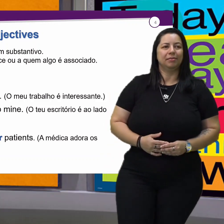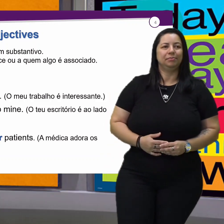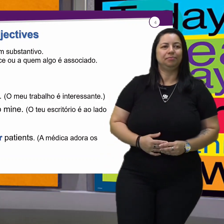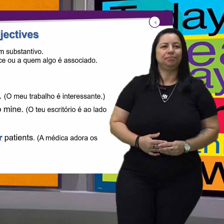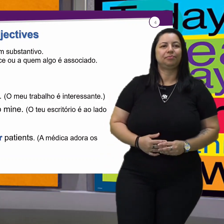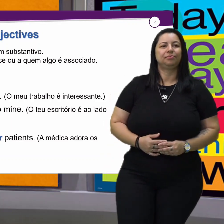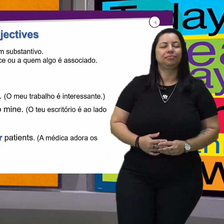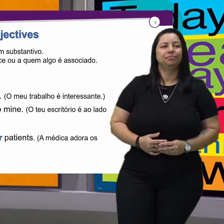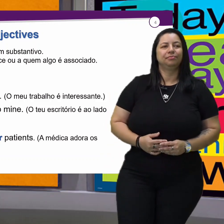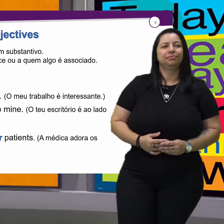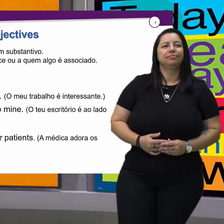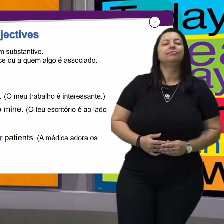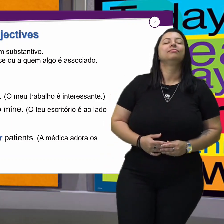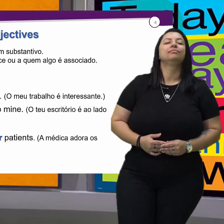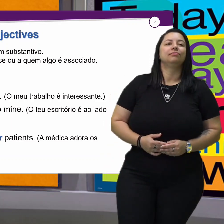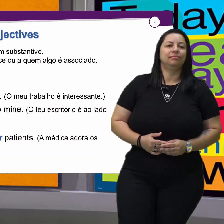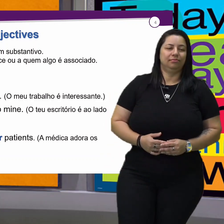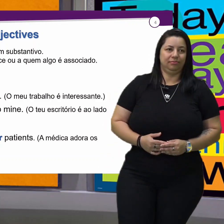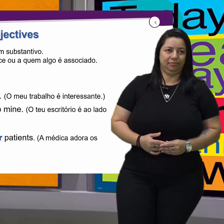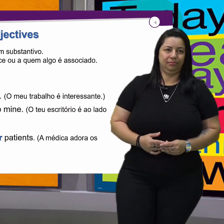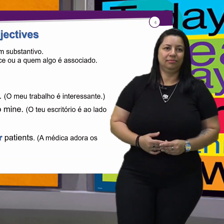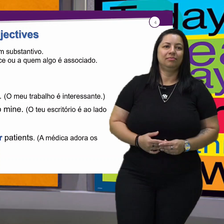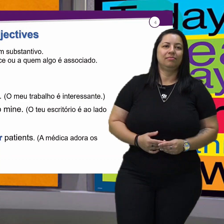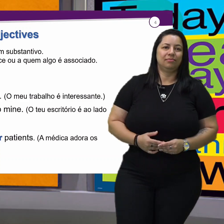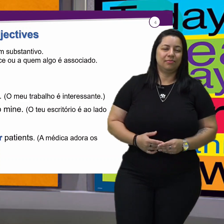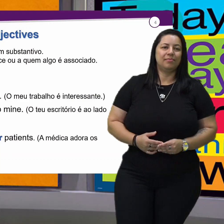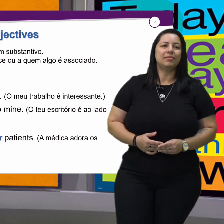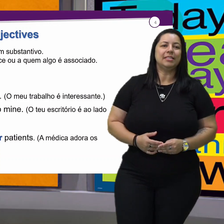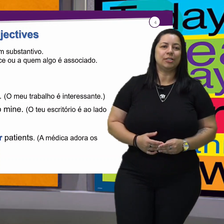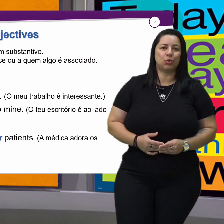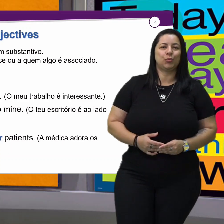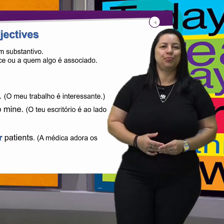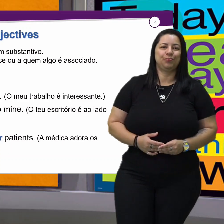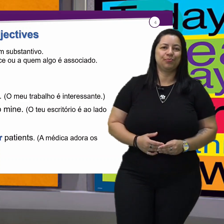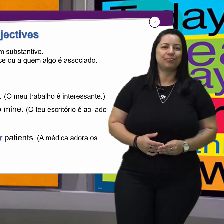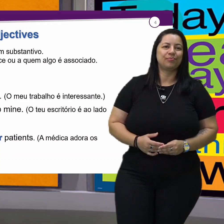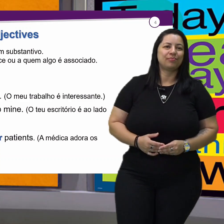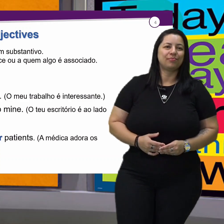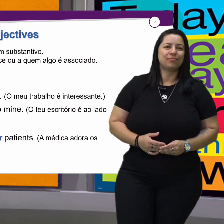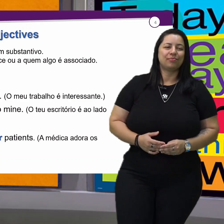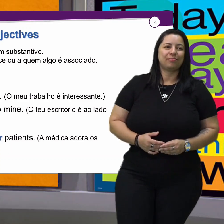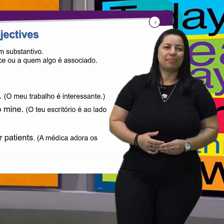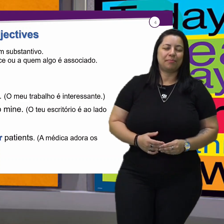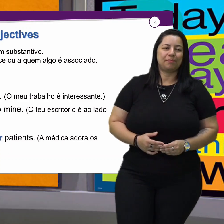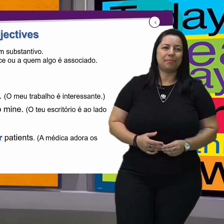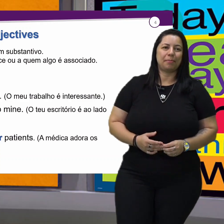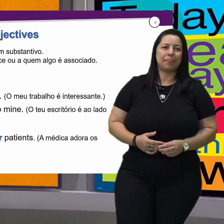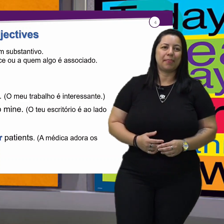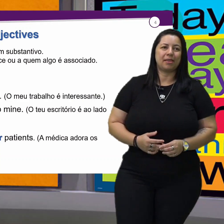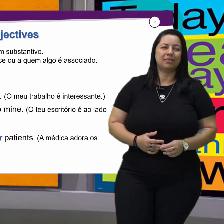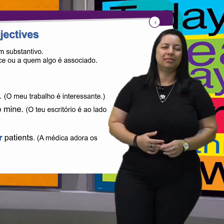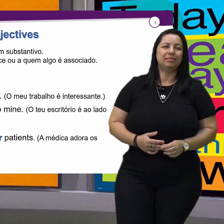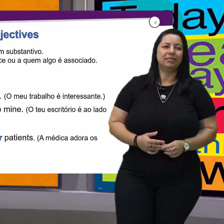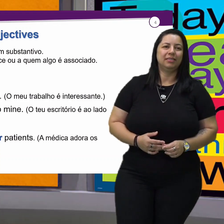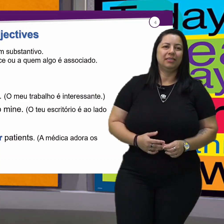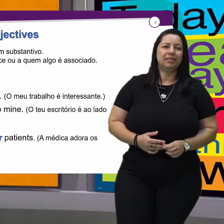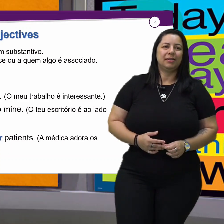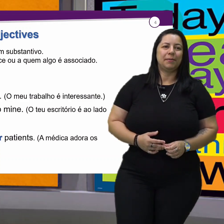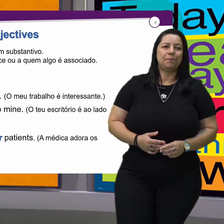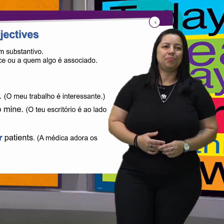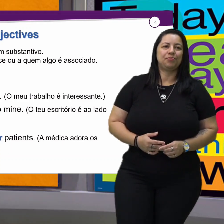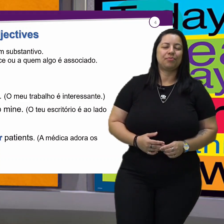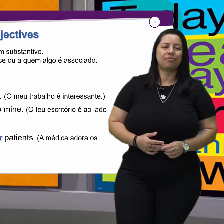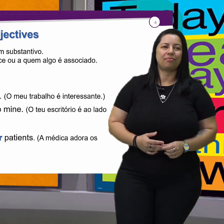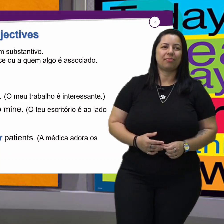uma diferença entre os adjetivos possessivos e os pronomes possessivos. Existe a diferença também na própria palavra, alguns aí até ficam iguais, você